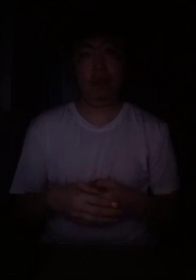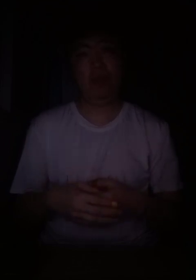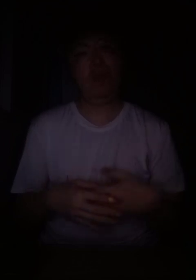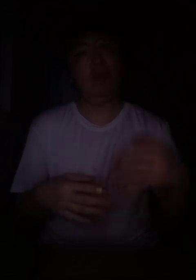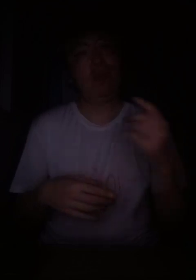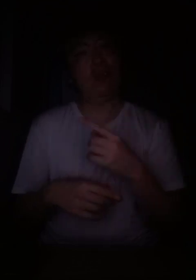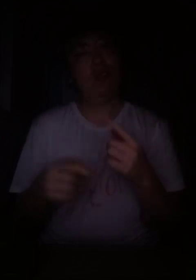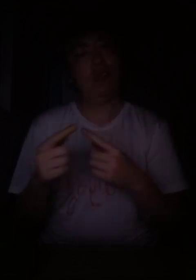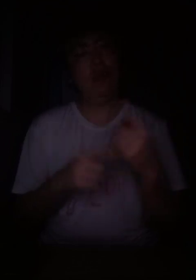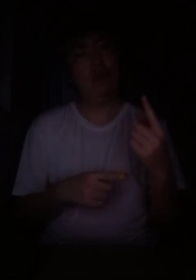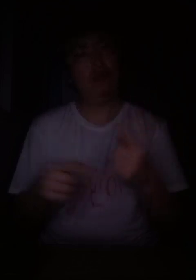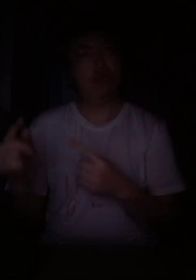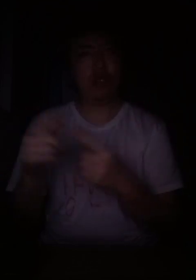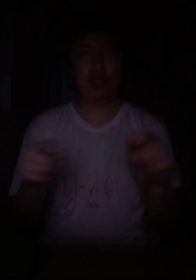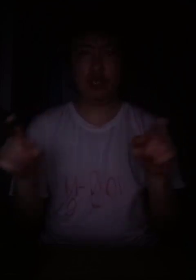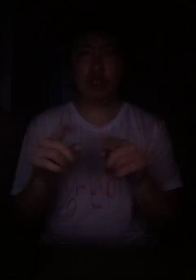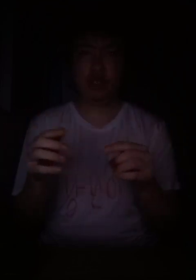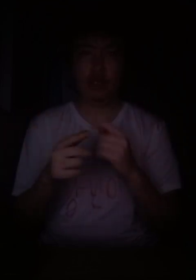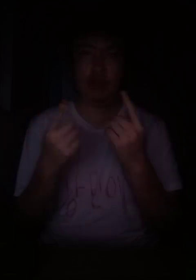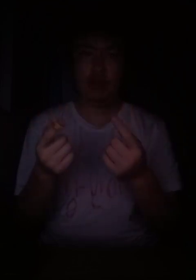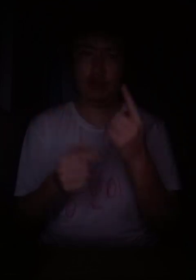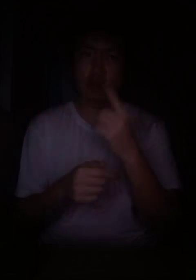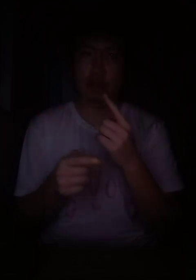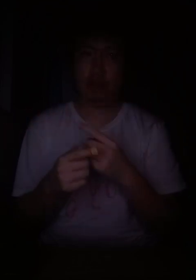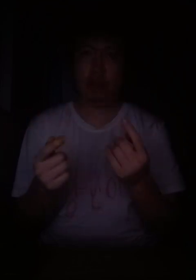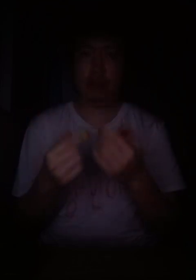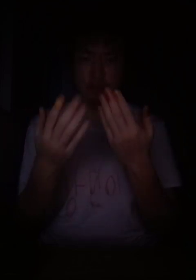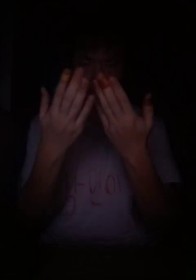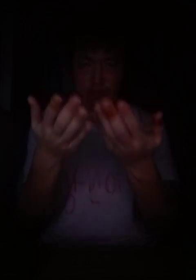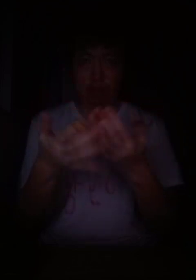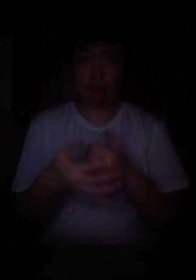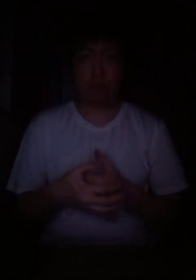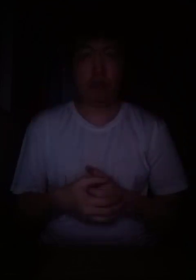베팅이 되고 어떻게 이루어지는지를 저희가 화면으로 구성했습니다. 보시겠습니다.